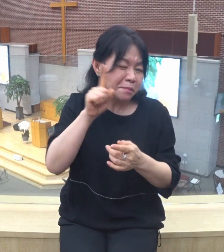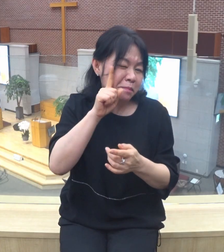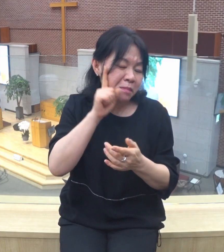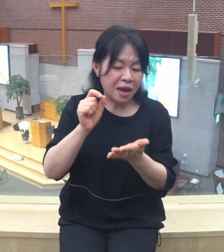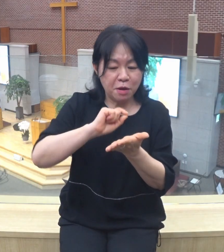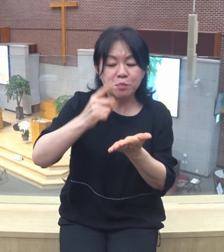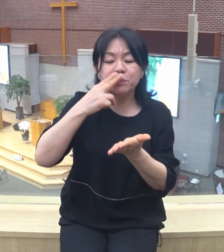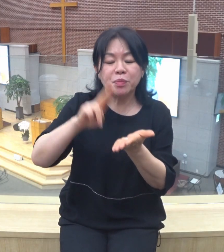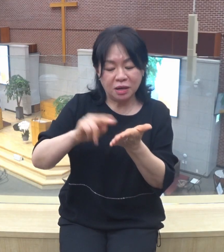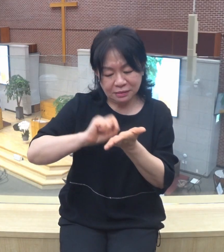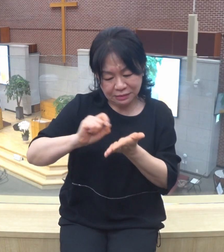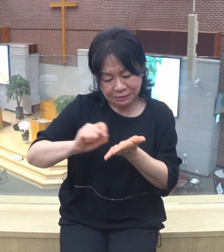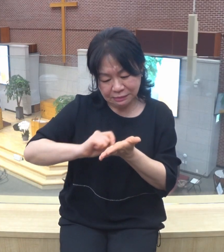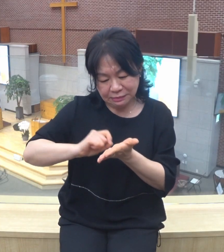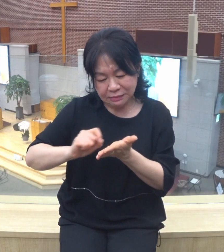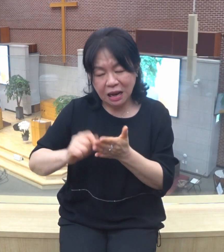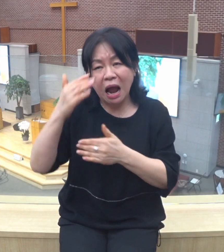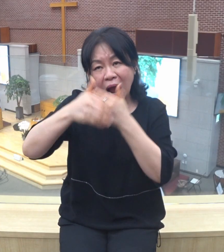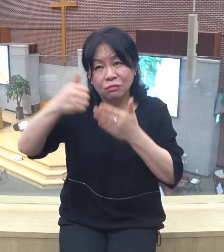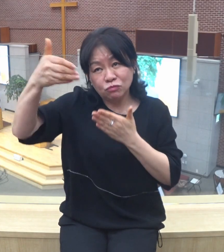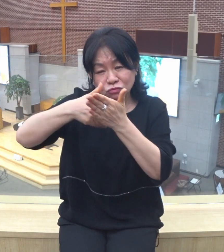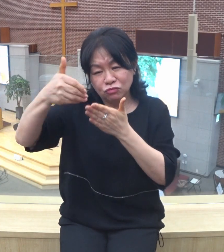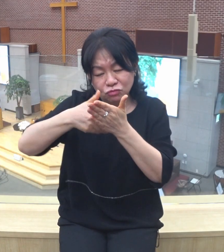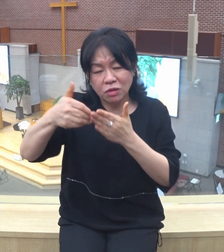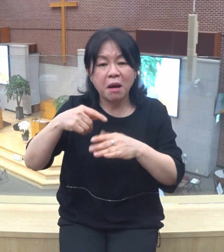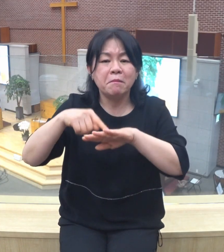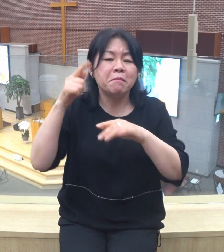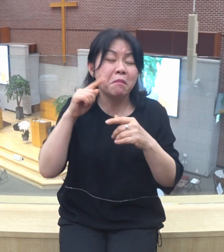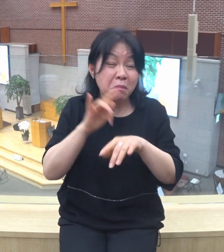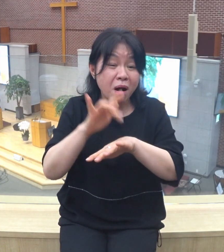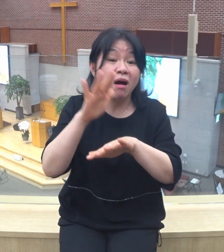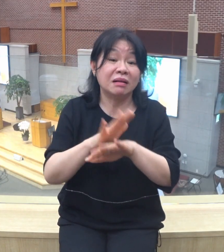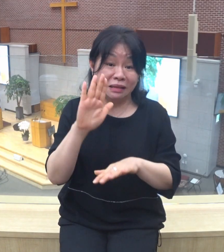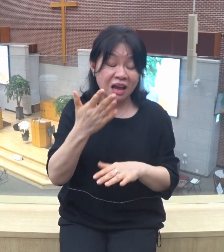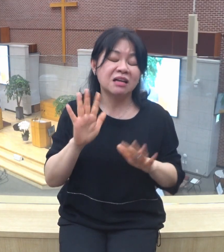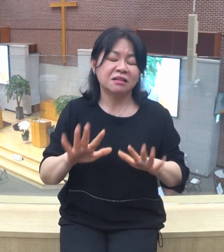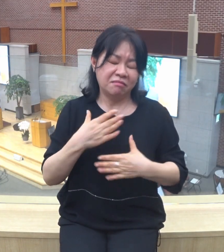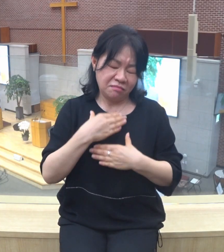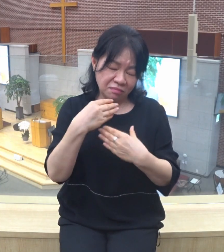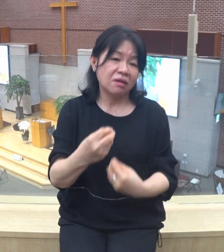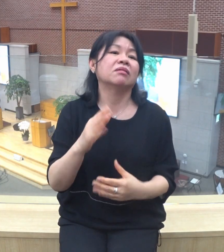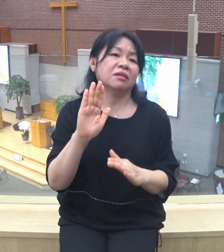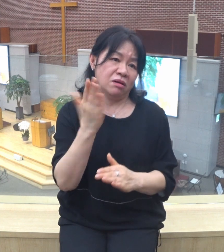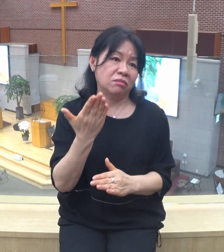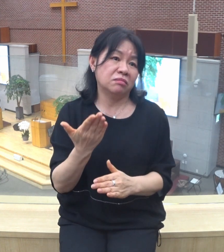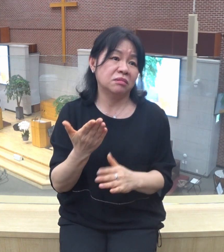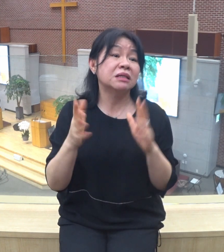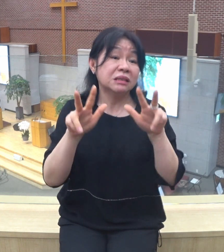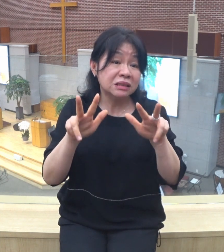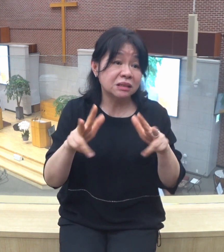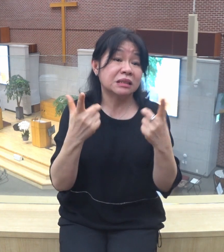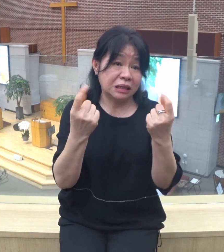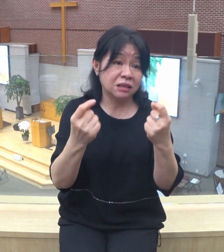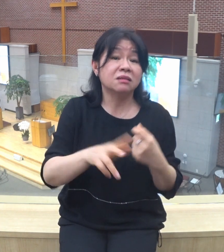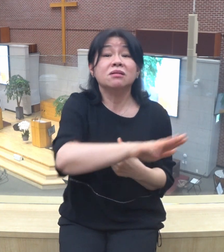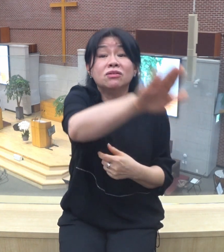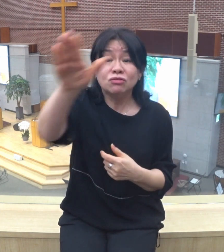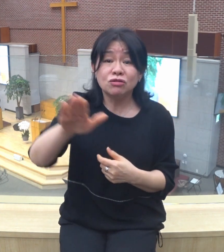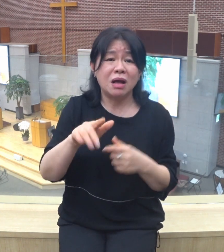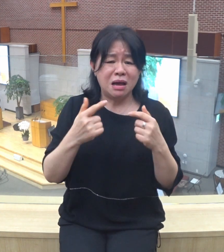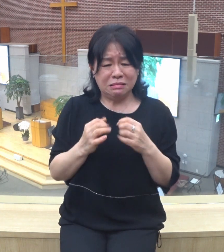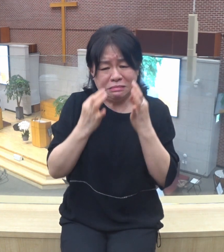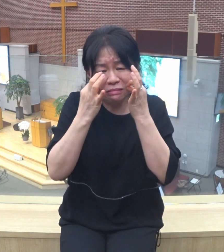않는 때가 있지 않으십니까? 우리가 어디 있든지, 지금 우리가 어떠하든지 우리는 주님께 돌아갈 수